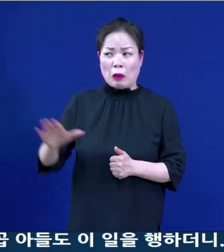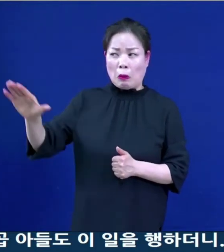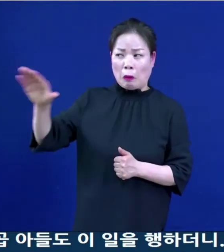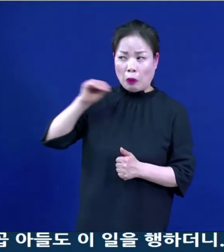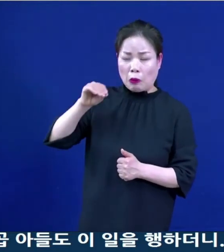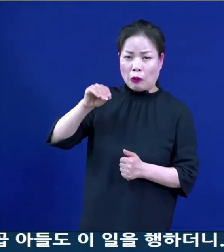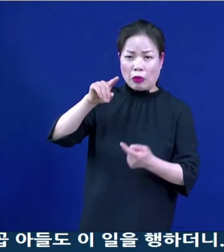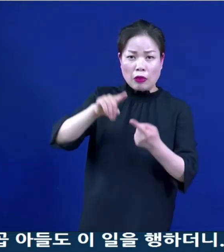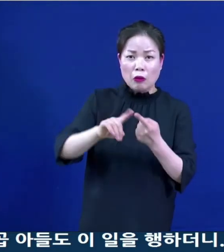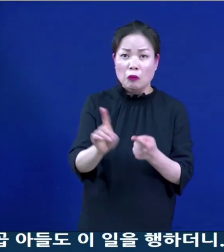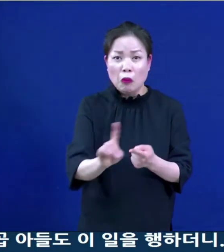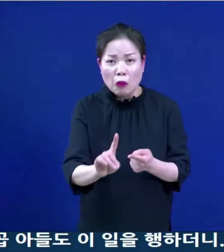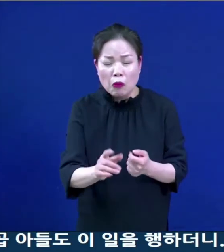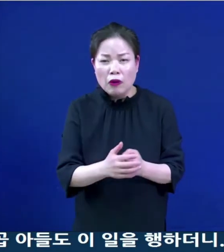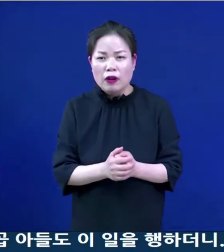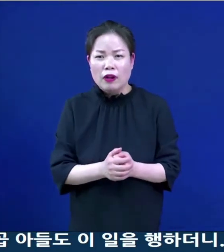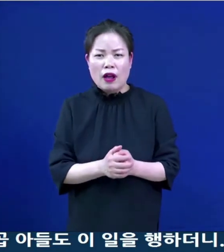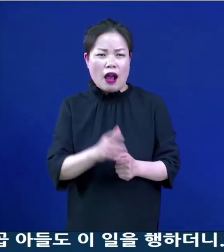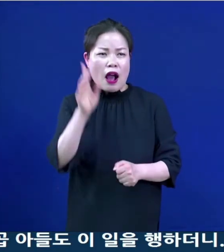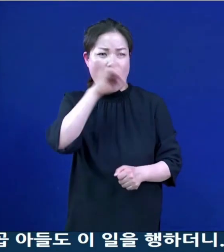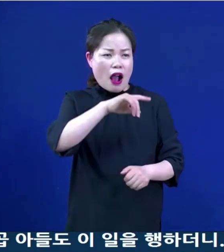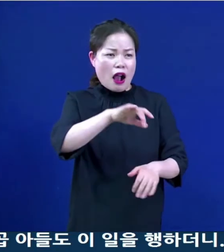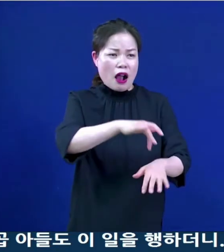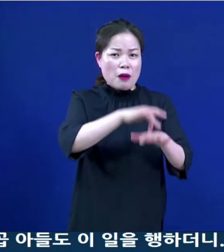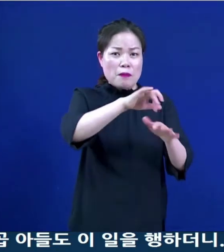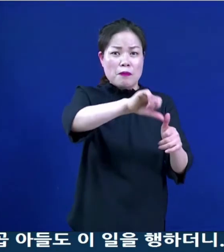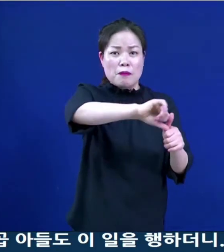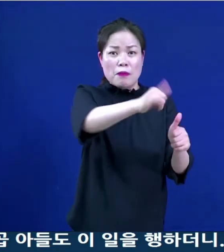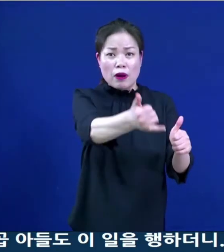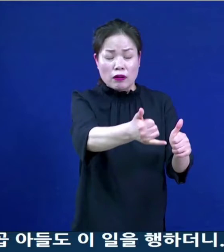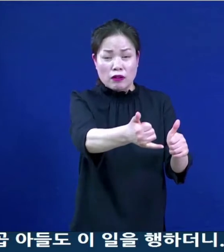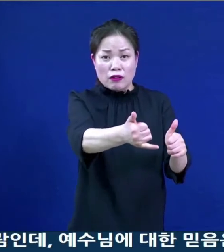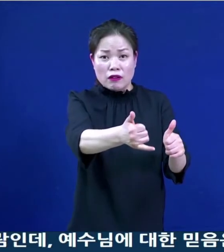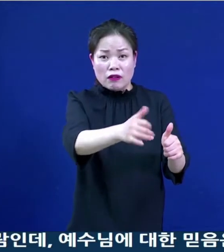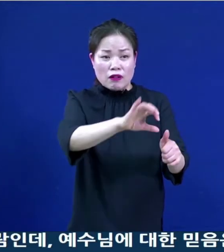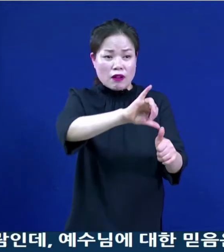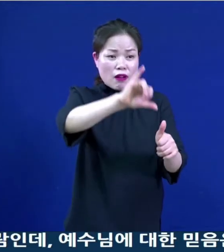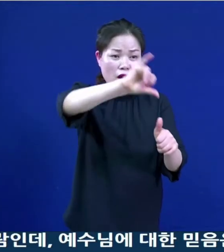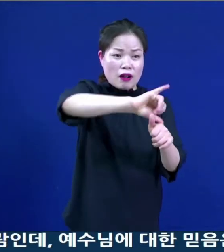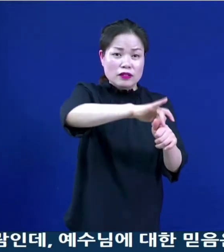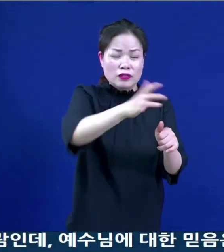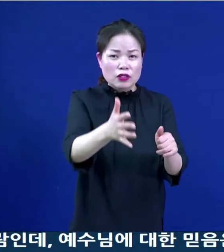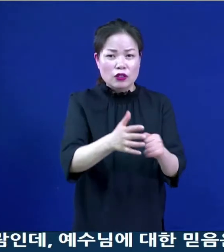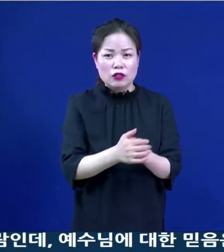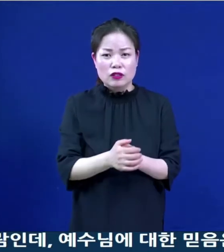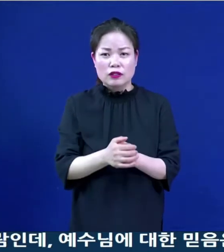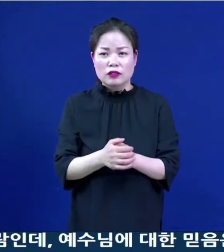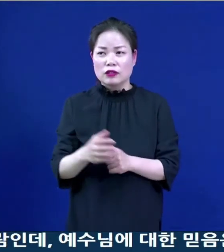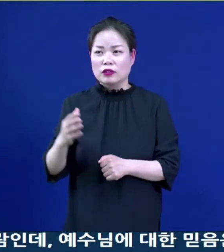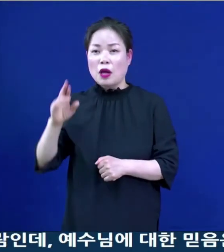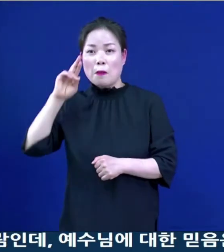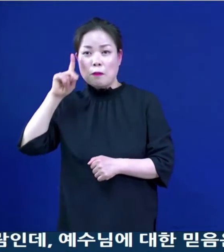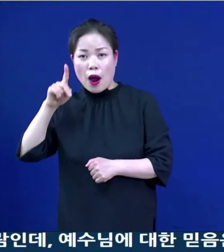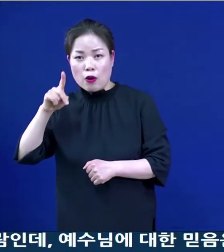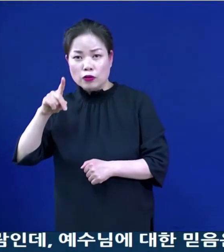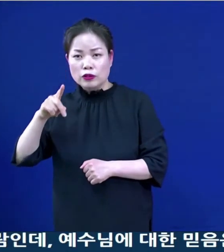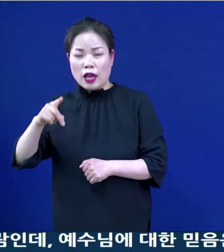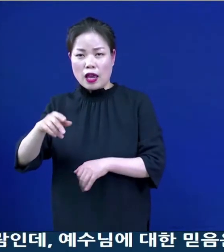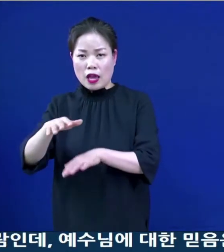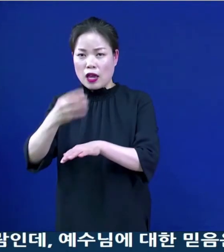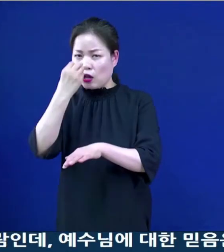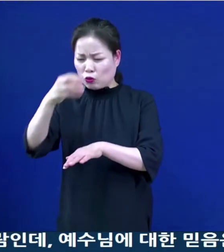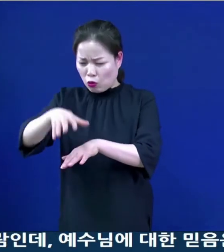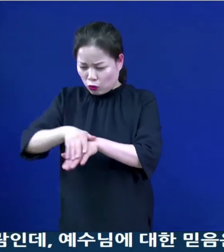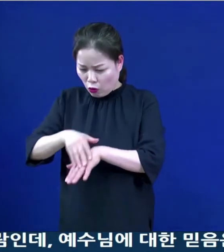흉내를 내도 어떤 때는 이게 악귀가 떨었어. 그렇잖아요? 바울의 손수건과 앞치마만 갖고